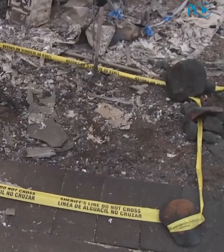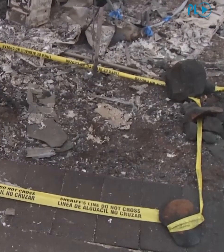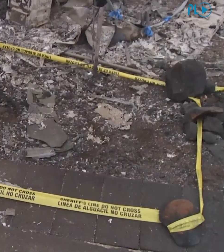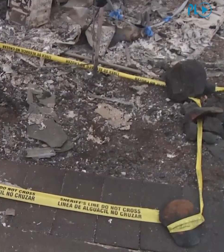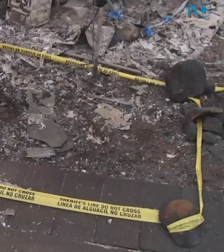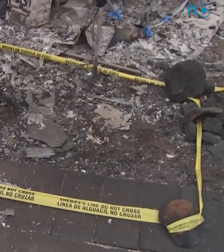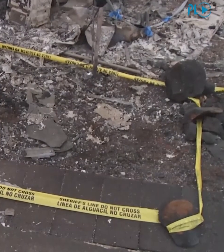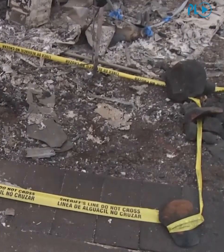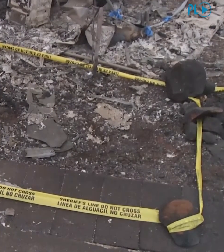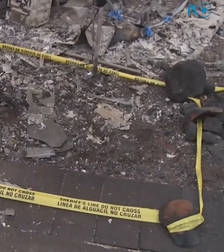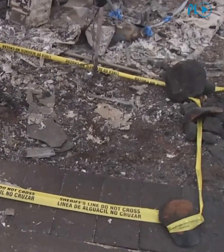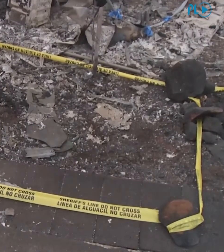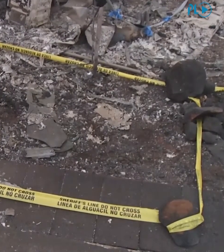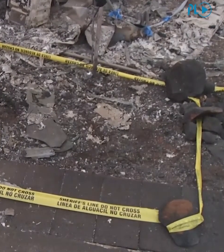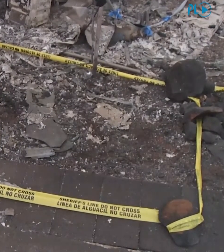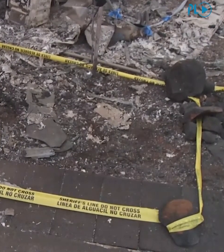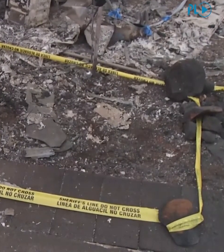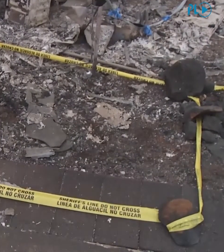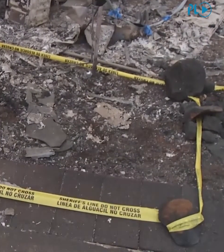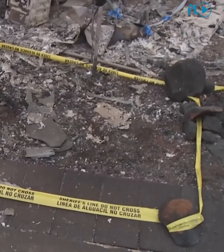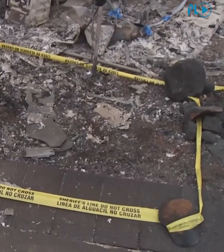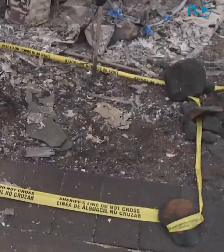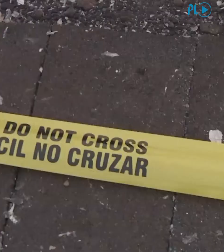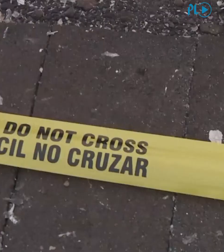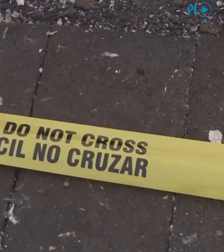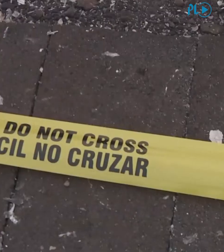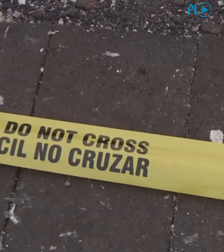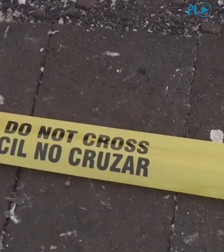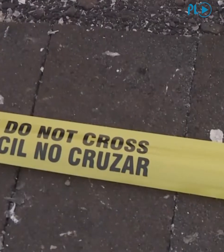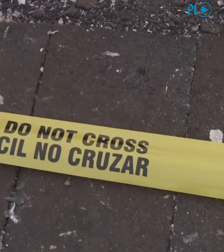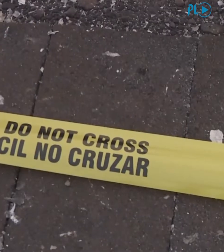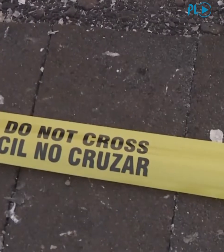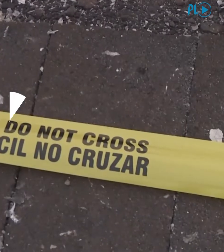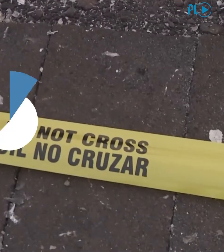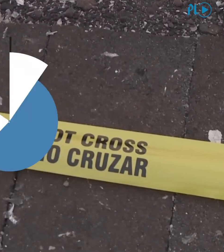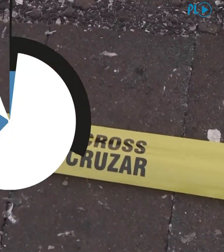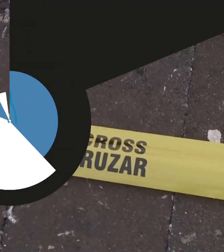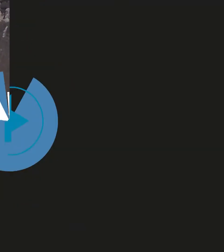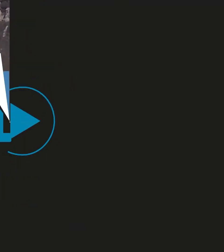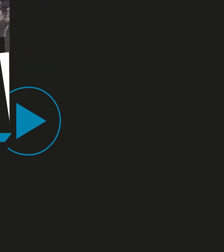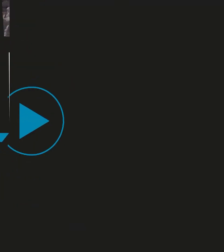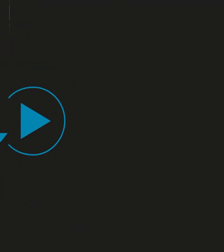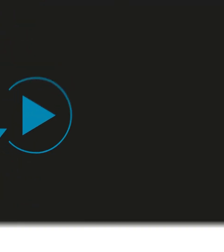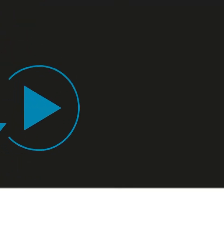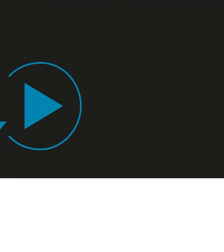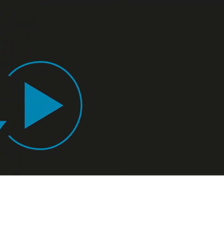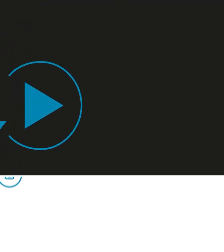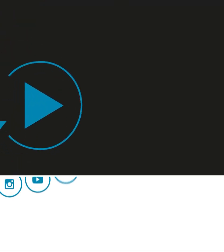decenas de miles de habitantes han sido evacuados de sus hogares y muchos permanecen impedidos de volver a ellos